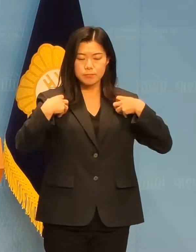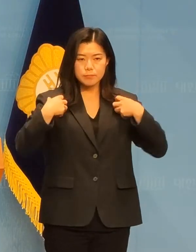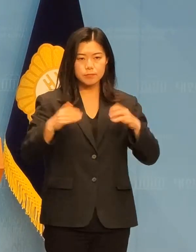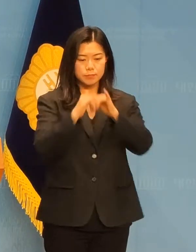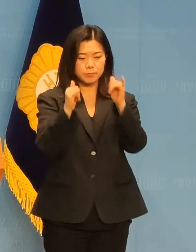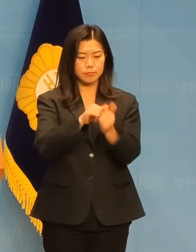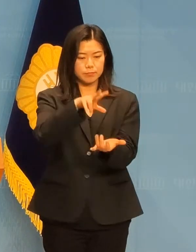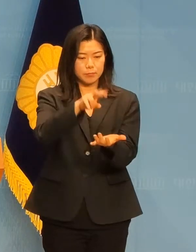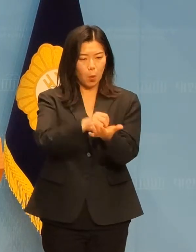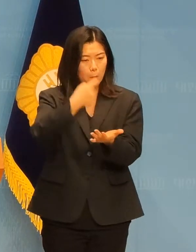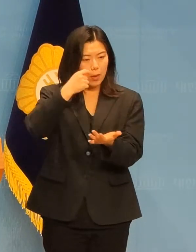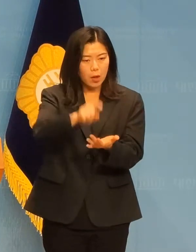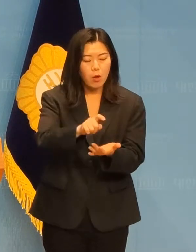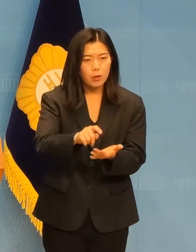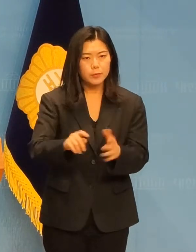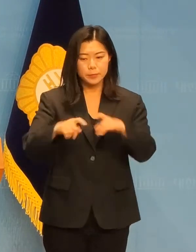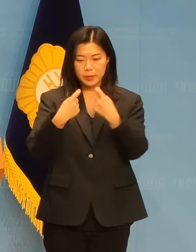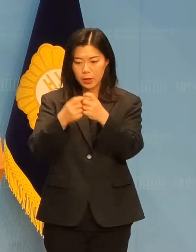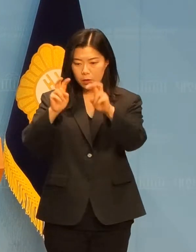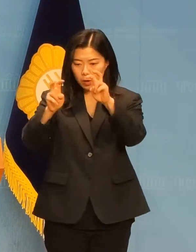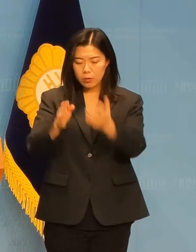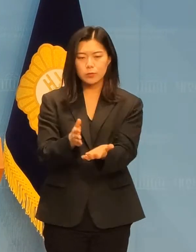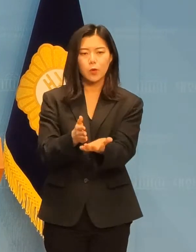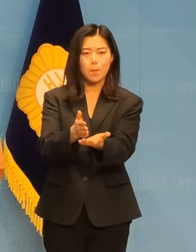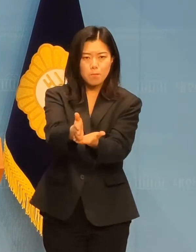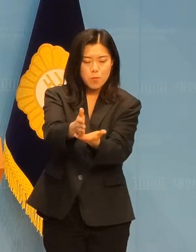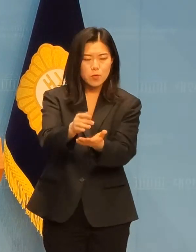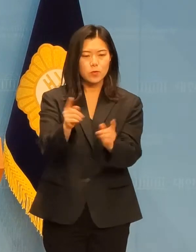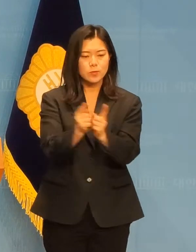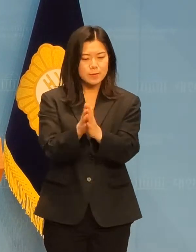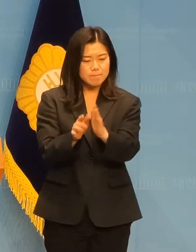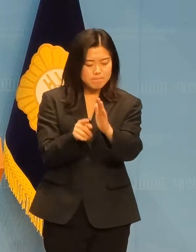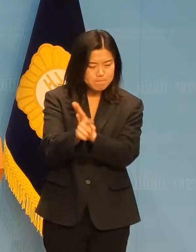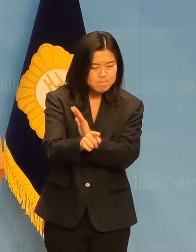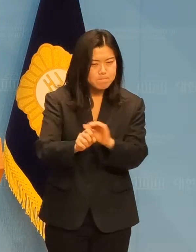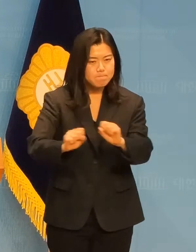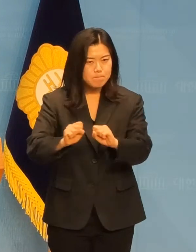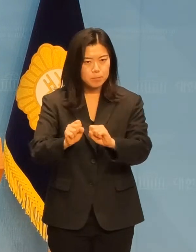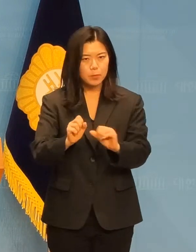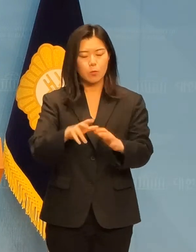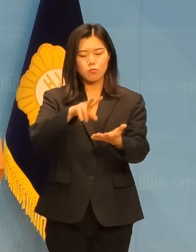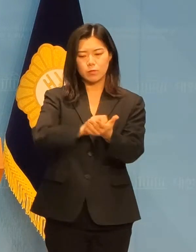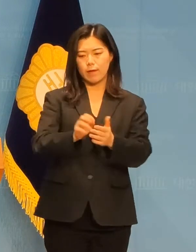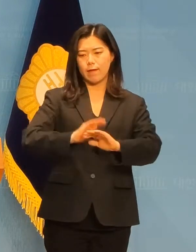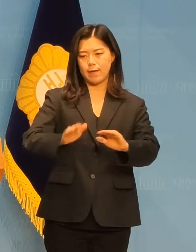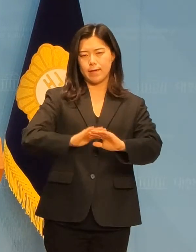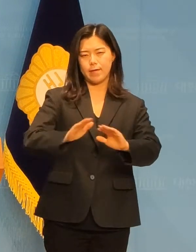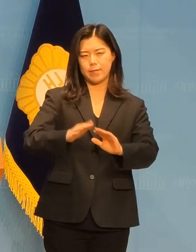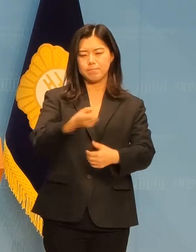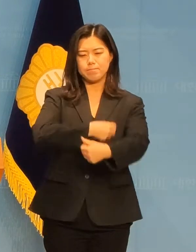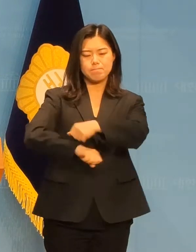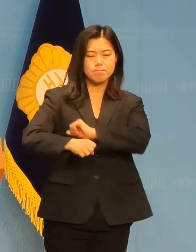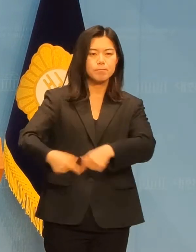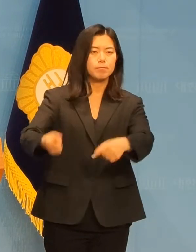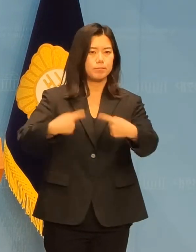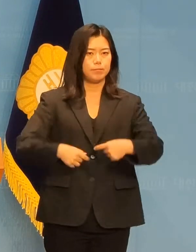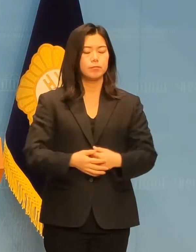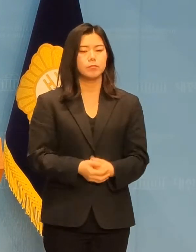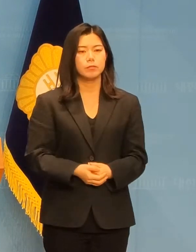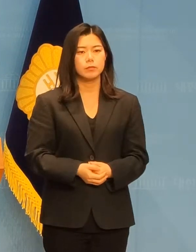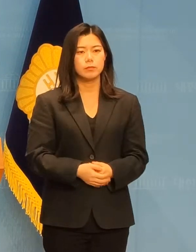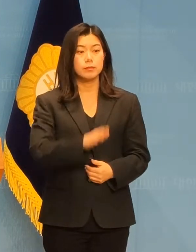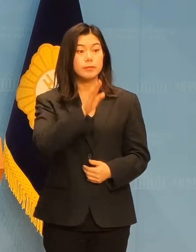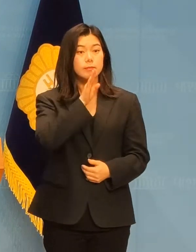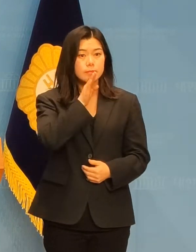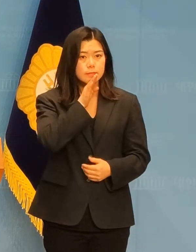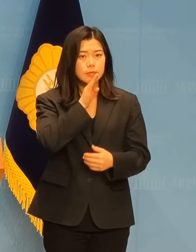문제를 발굴하고 민간의 전문성과 현장성을 활용해 문제 해결에 나서도록 하는 것입니다. 실제로